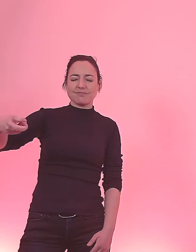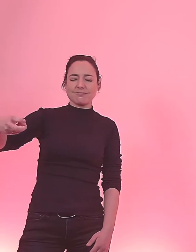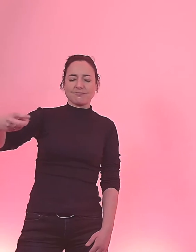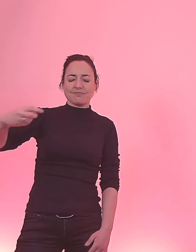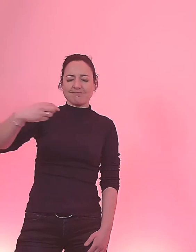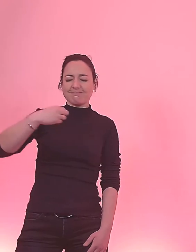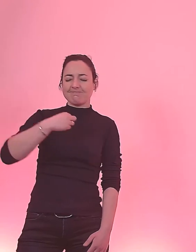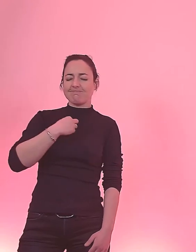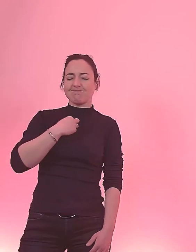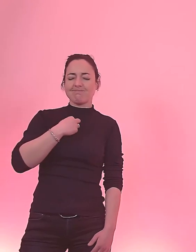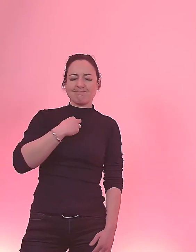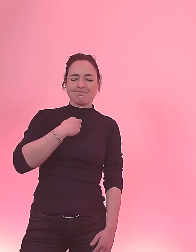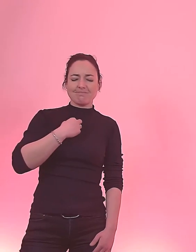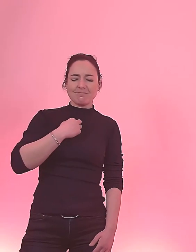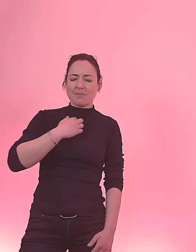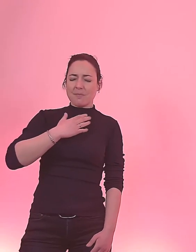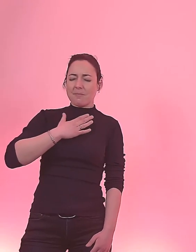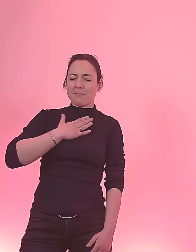x-two